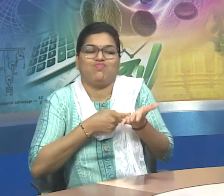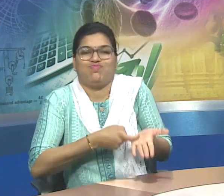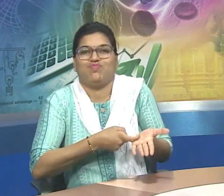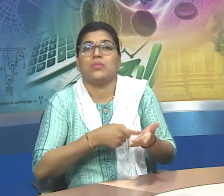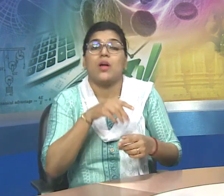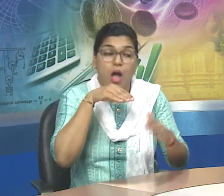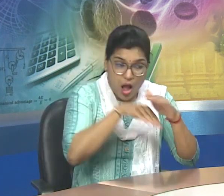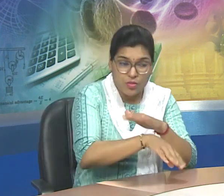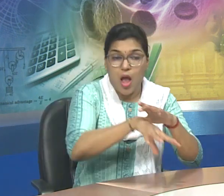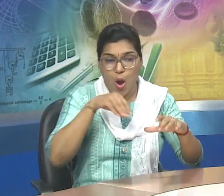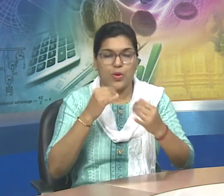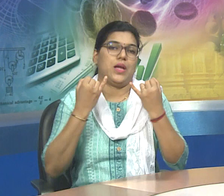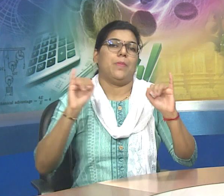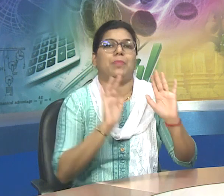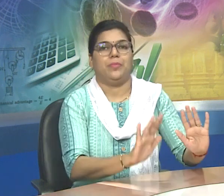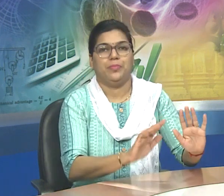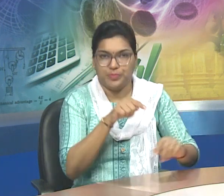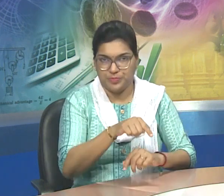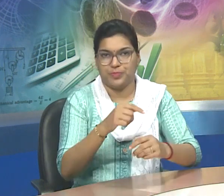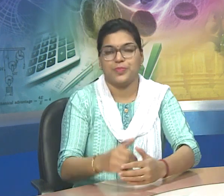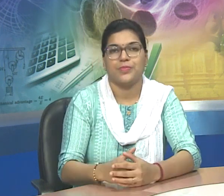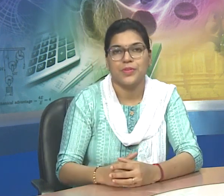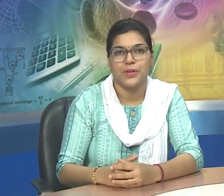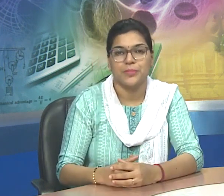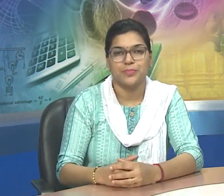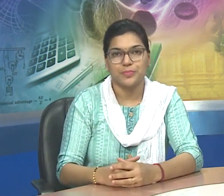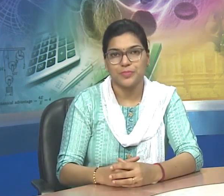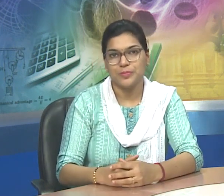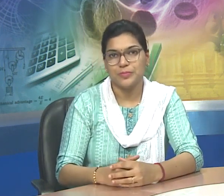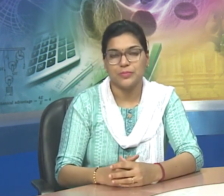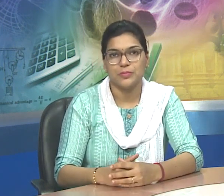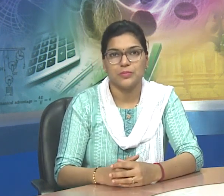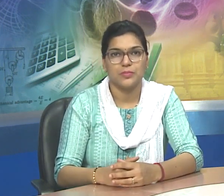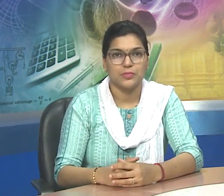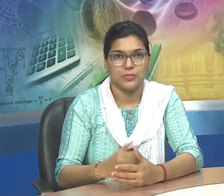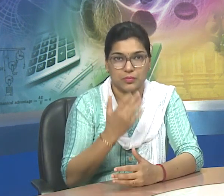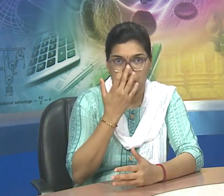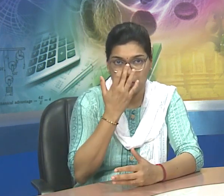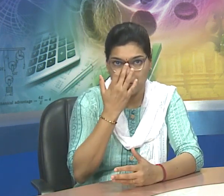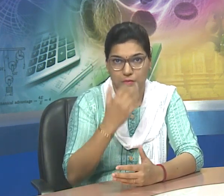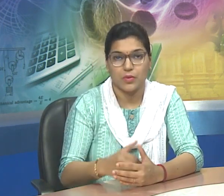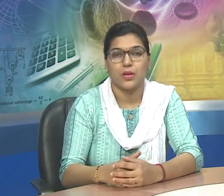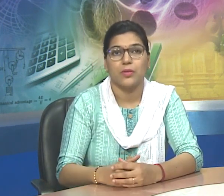तो ये अपने आप में स्वतंत्र एक भाग है।